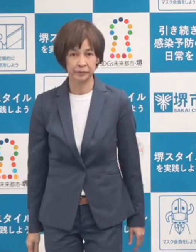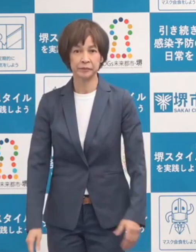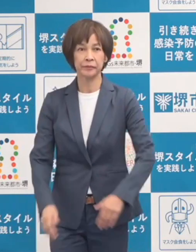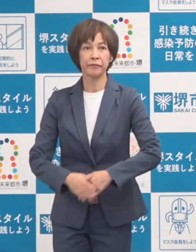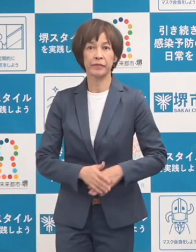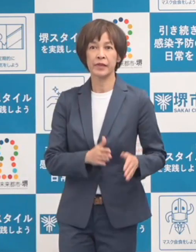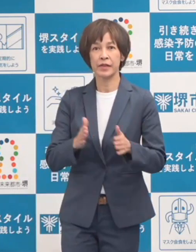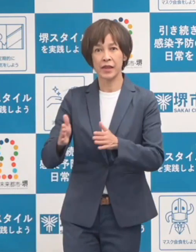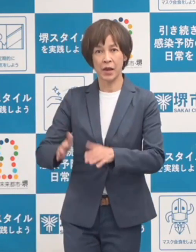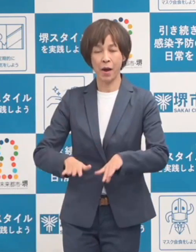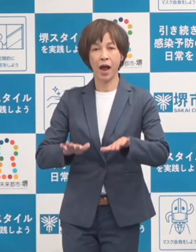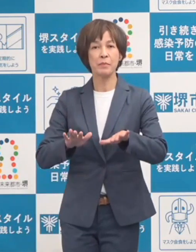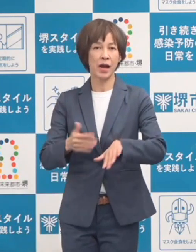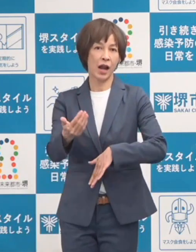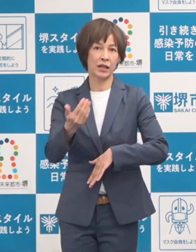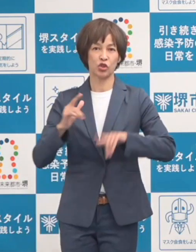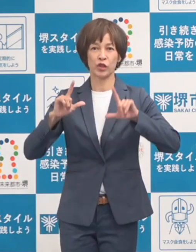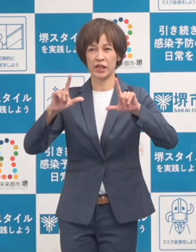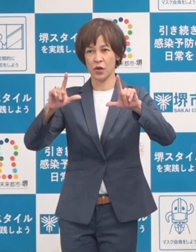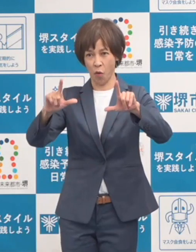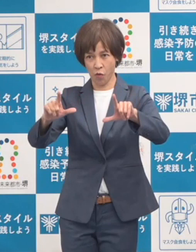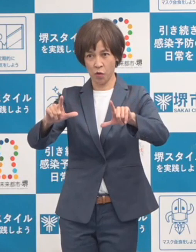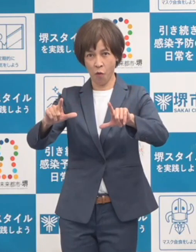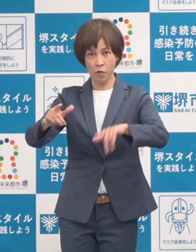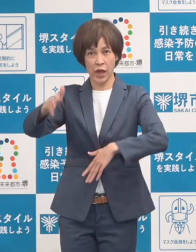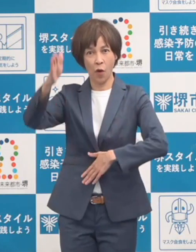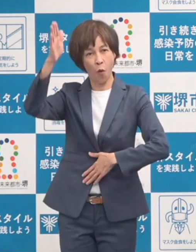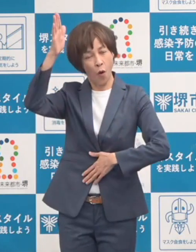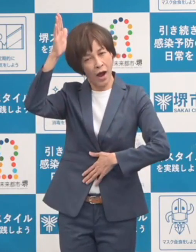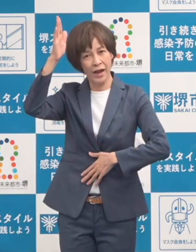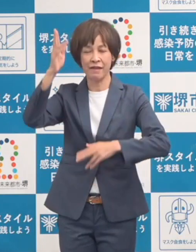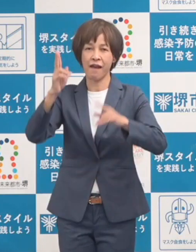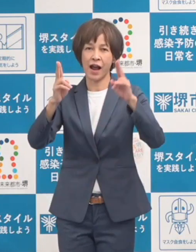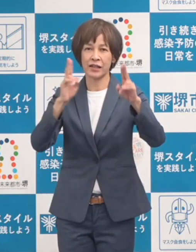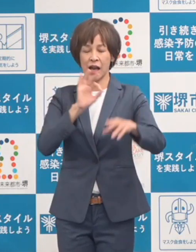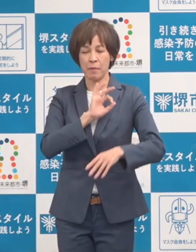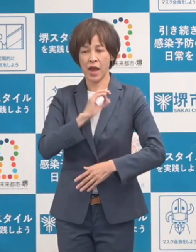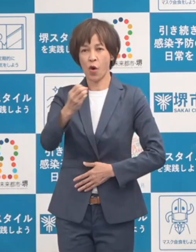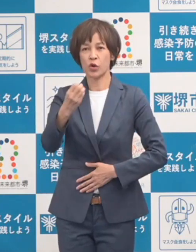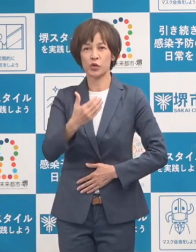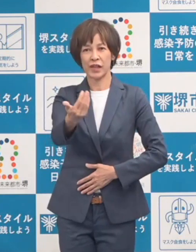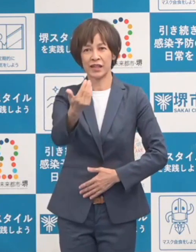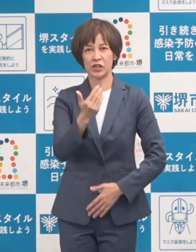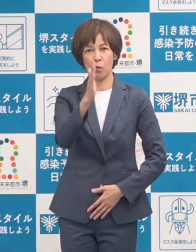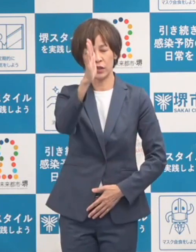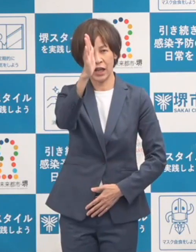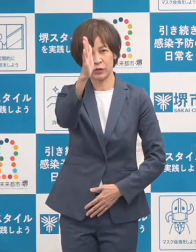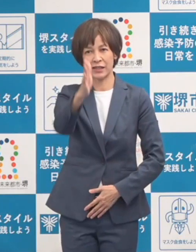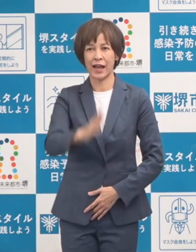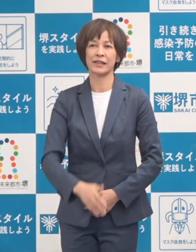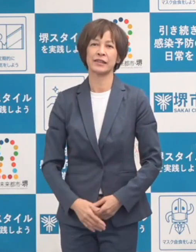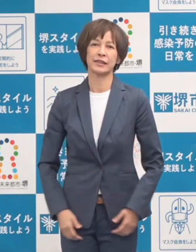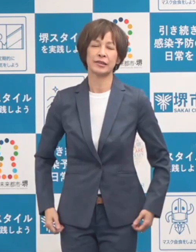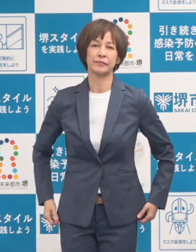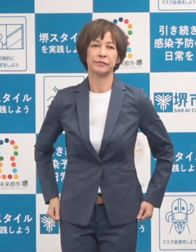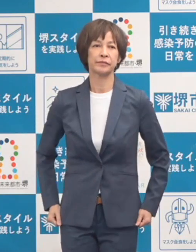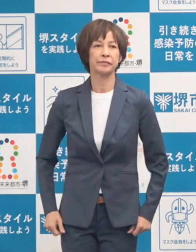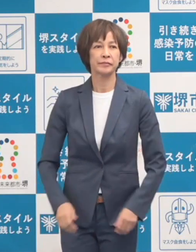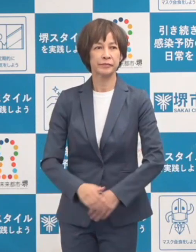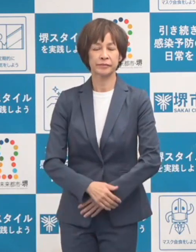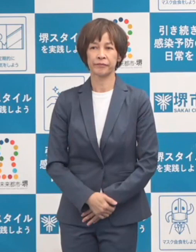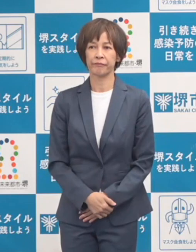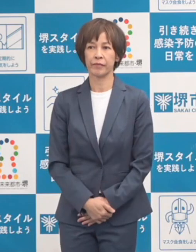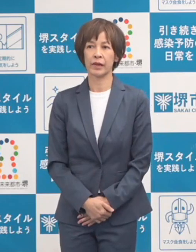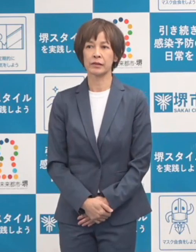それではただいまから質疑に移ります。挙手の上社名を告げていただきまして、ご質問の方よろしくお願いいたします。ご質問いかがでしょう